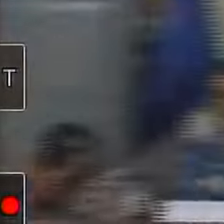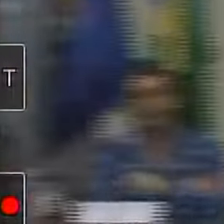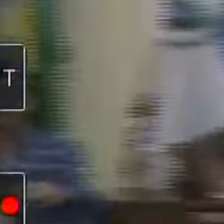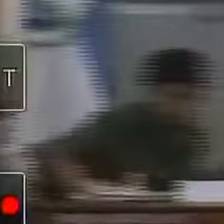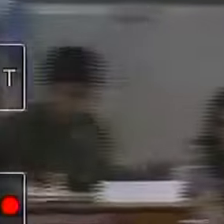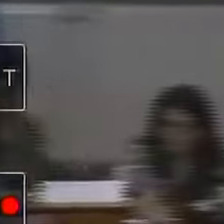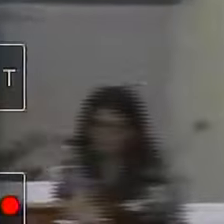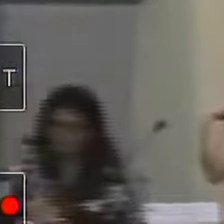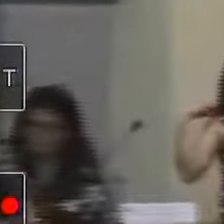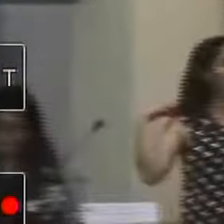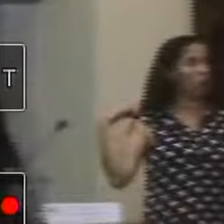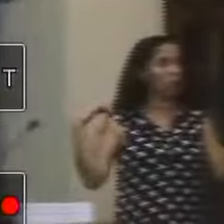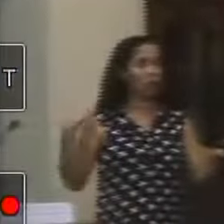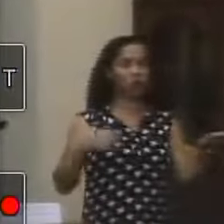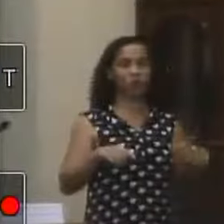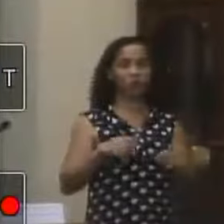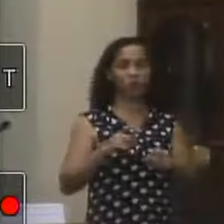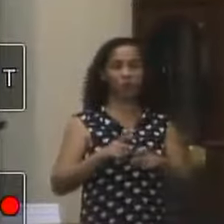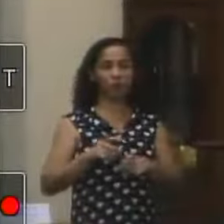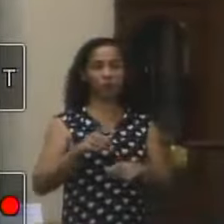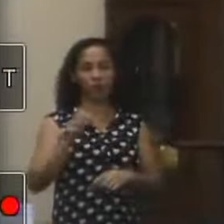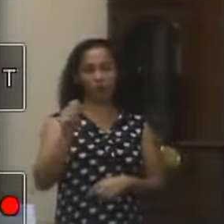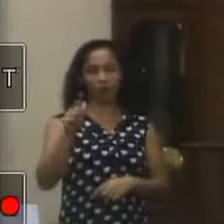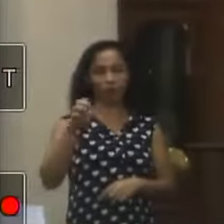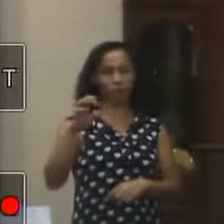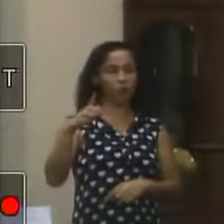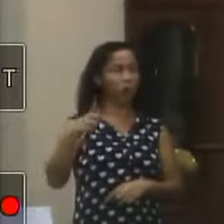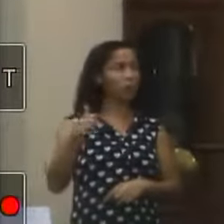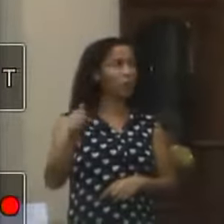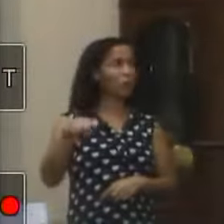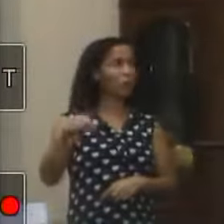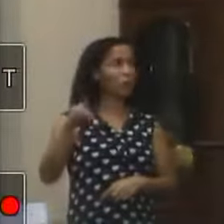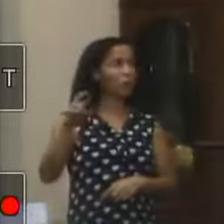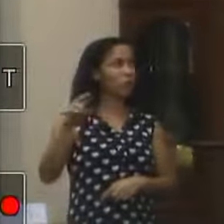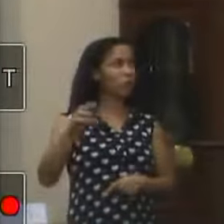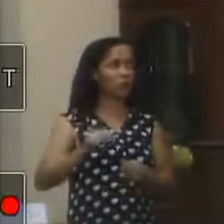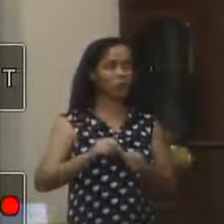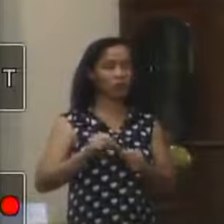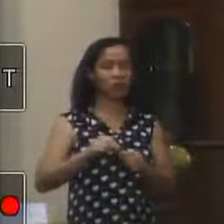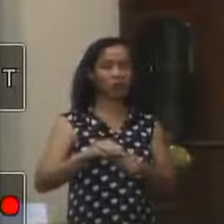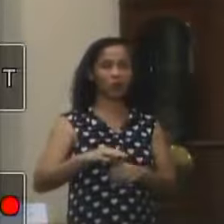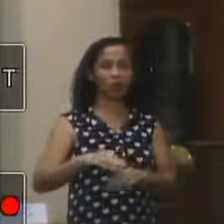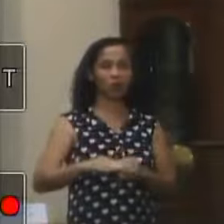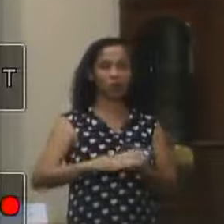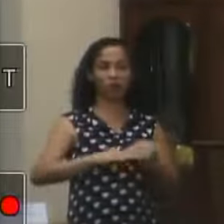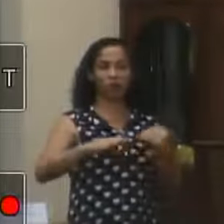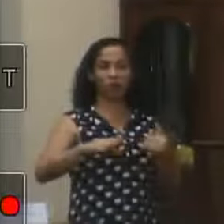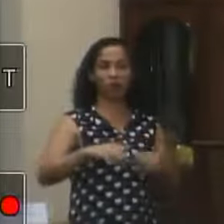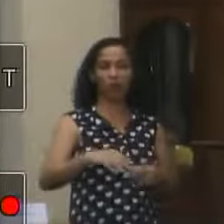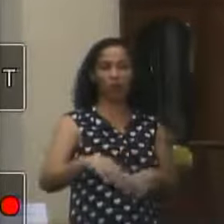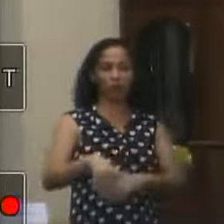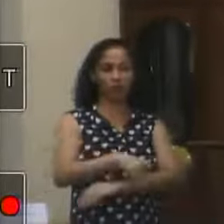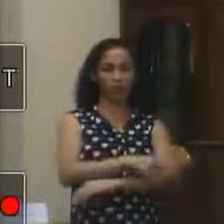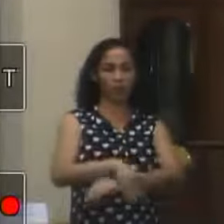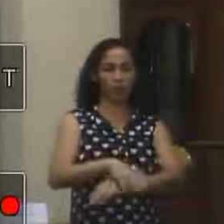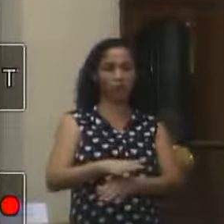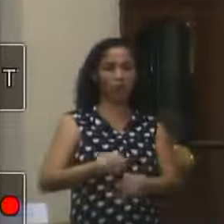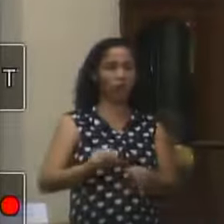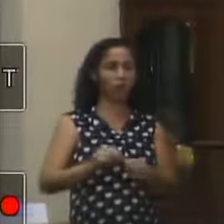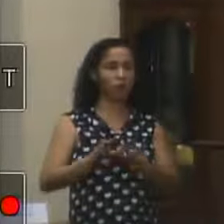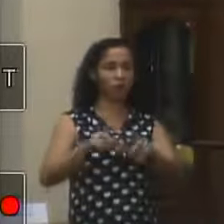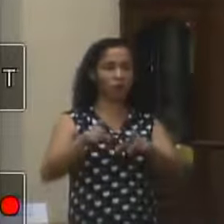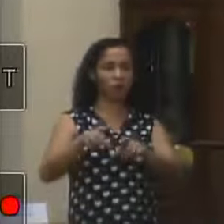fazer esse trabalho em relação àquele serviço que ele faz de escória, de base de escória, limpar, colocar a base de